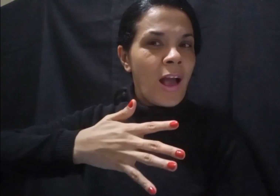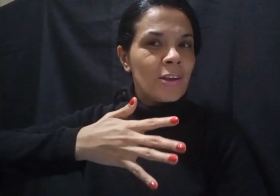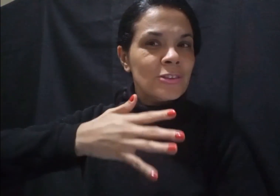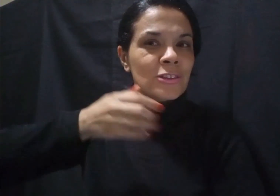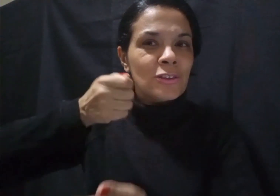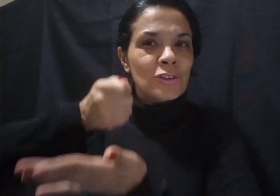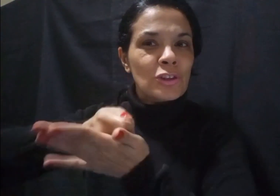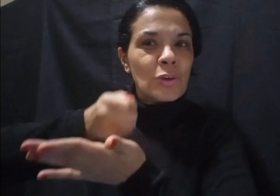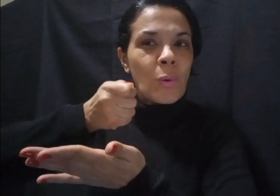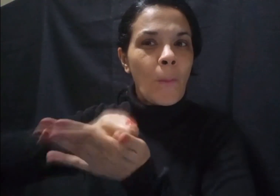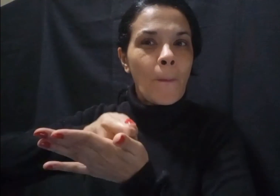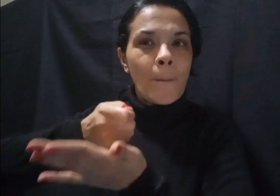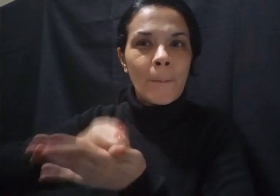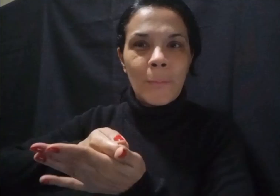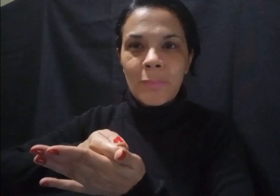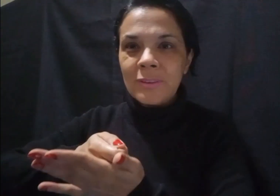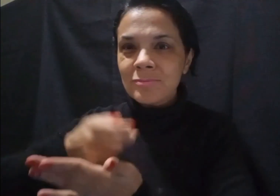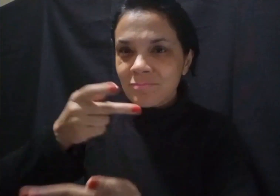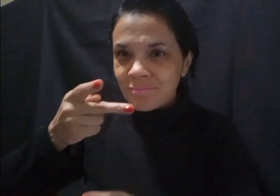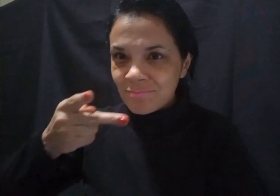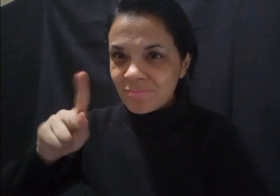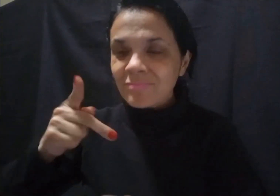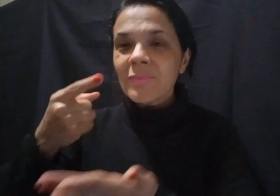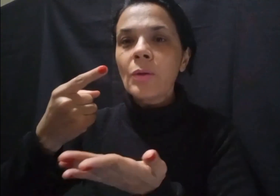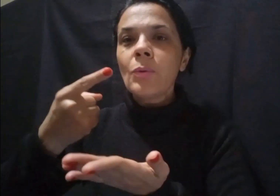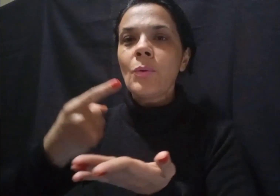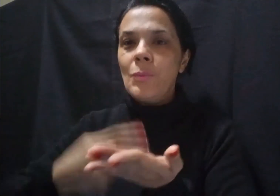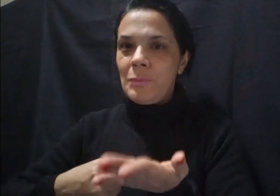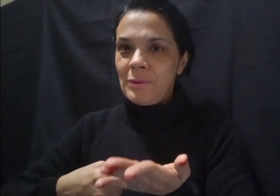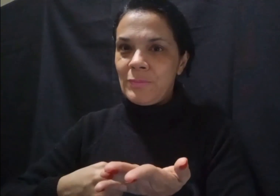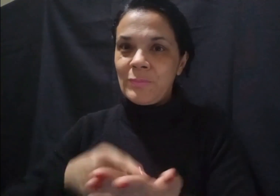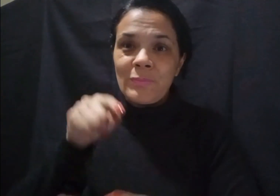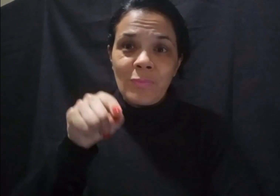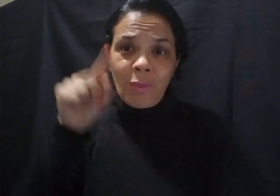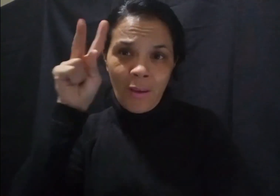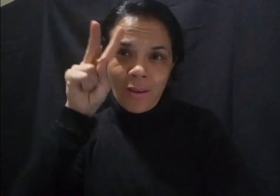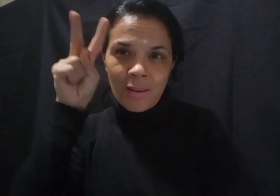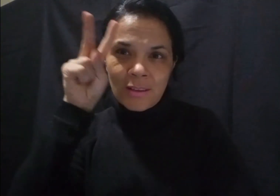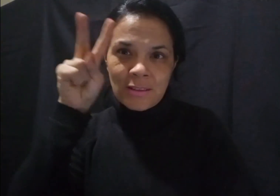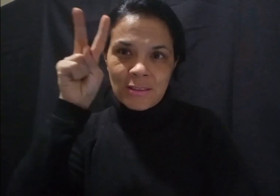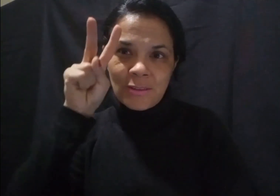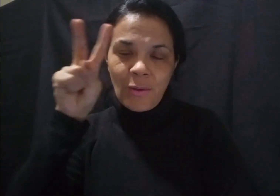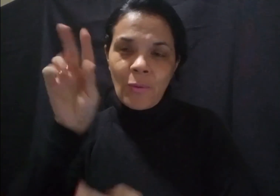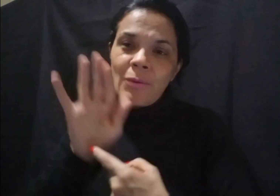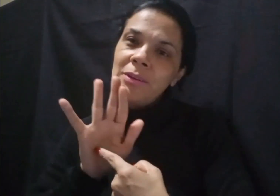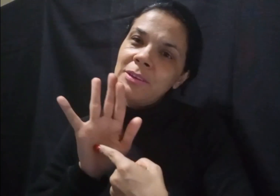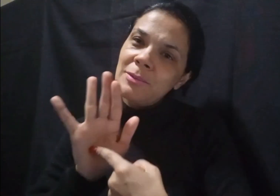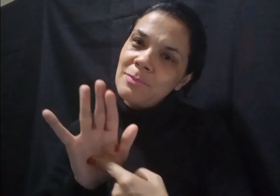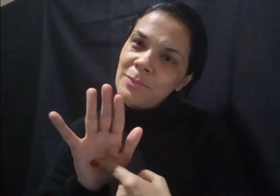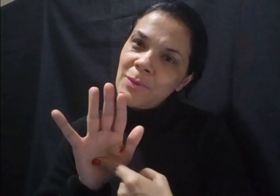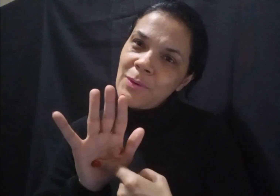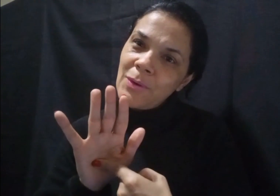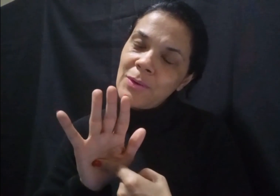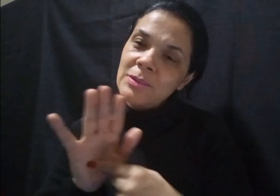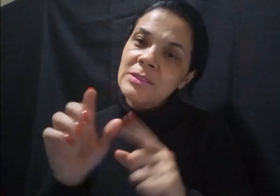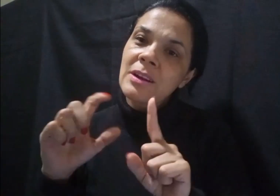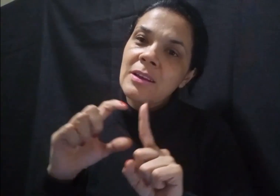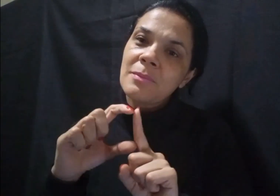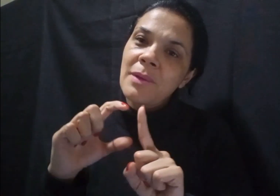dever. E essa pequena história ilustra o nosso tema de hoje. São palavras de Jesus no Evangelho